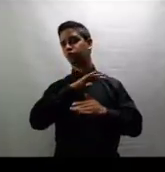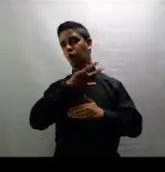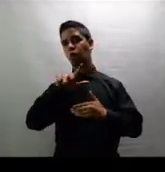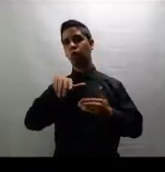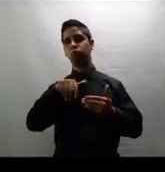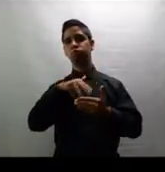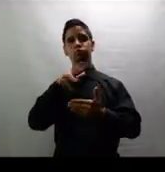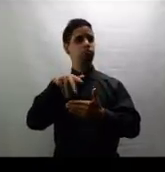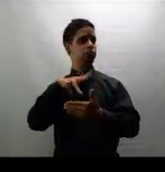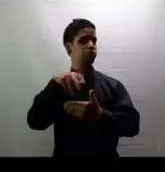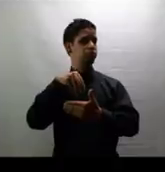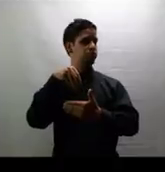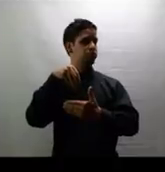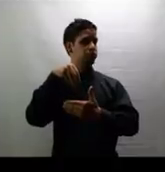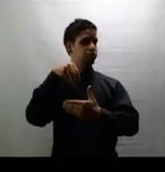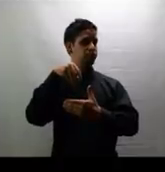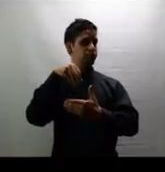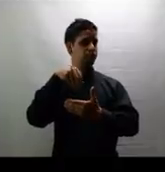todos